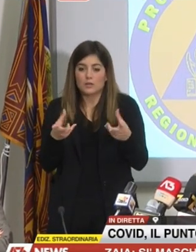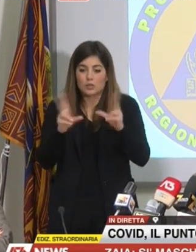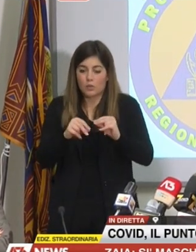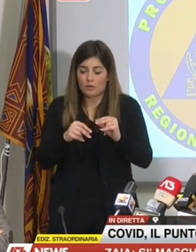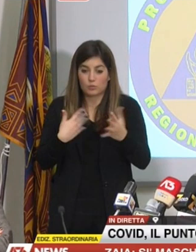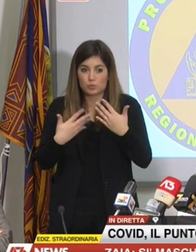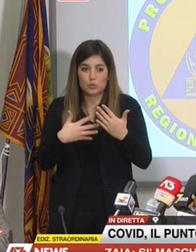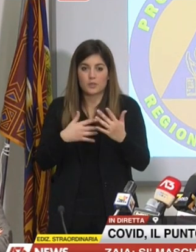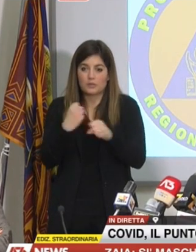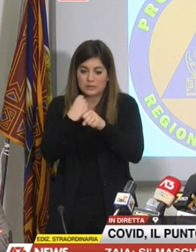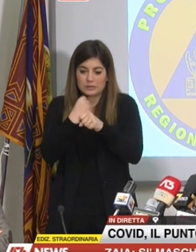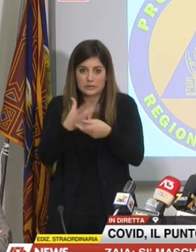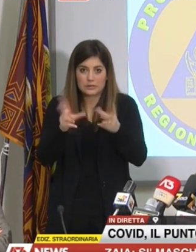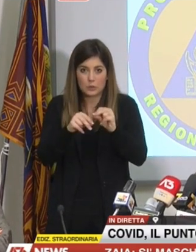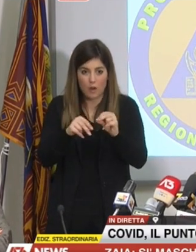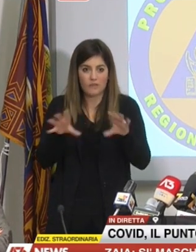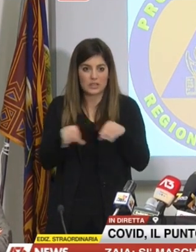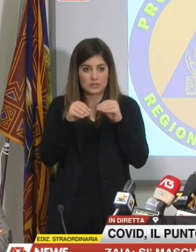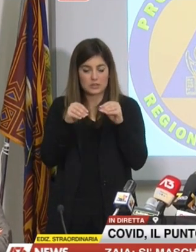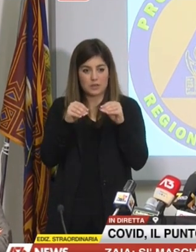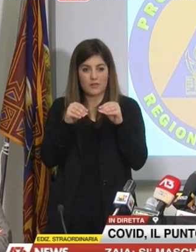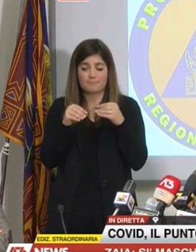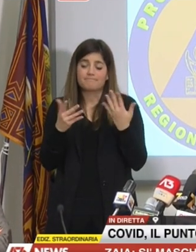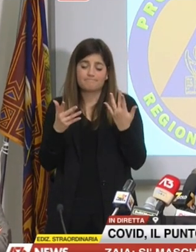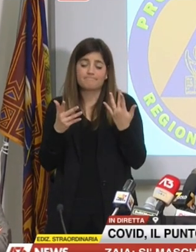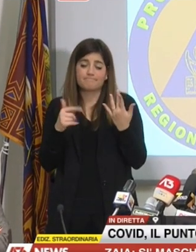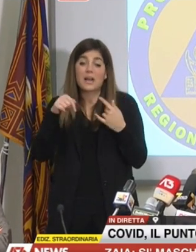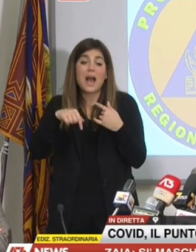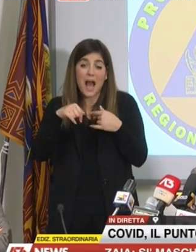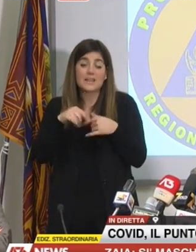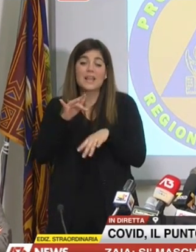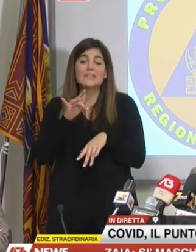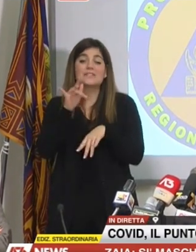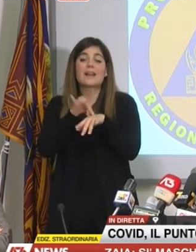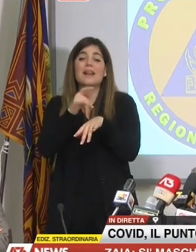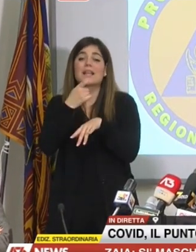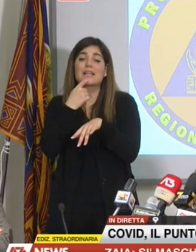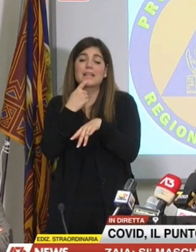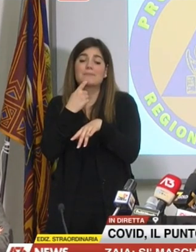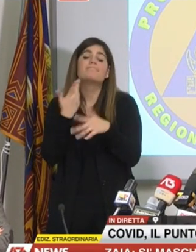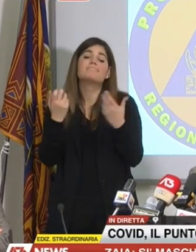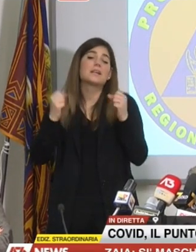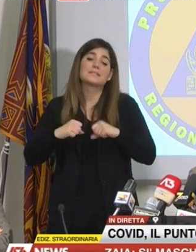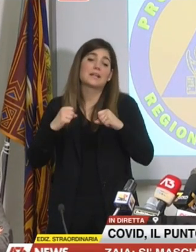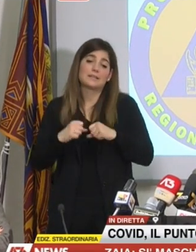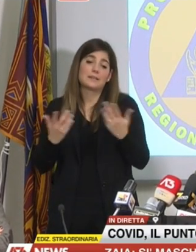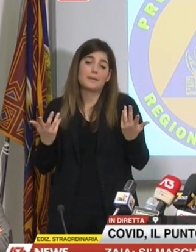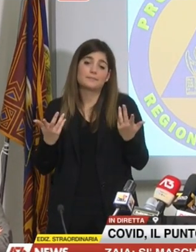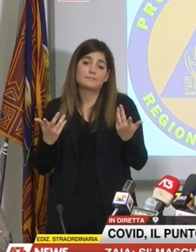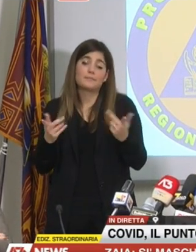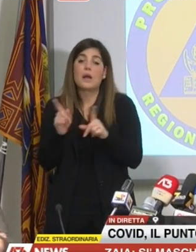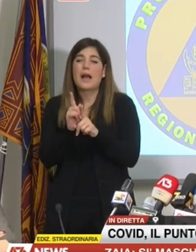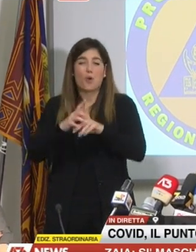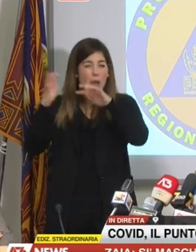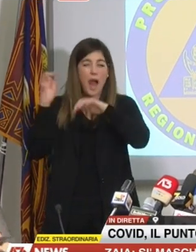e purtroppo la sanità in questo momento è toccato la sanità che c'è questa pressione paurosa, come accade quando arriva un'alluvione che